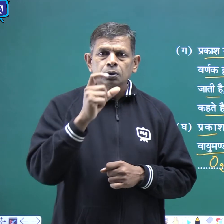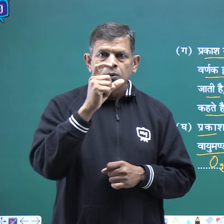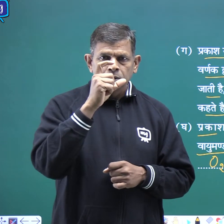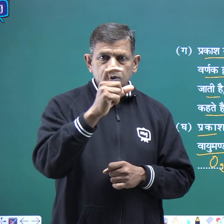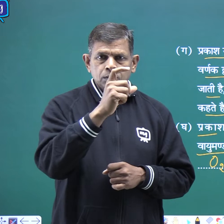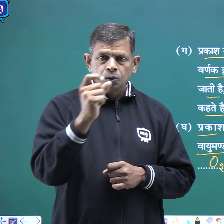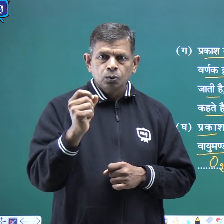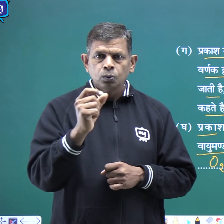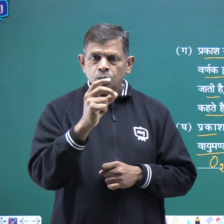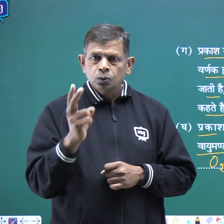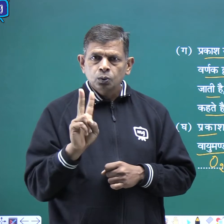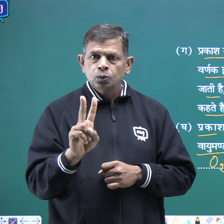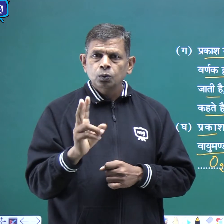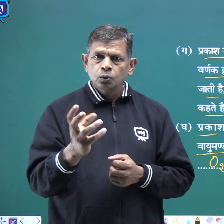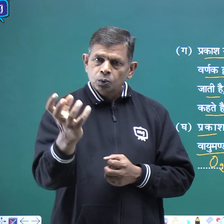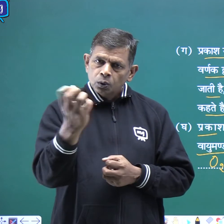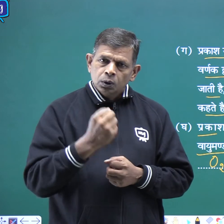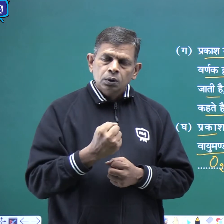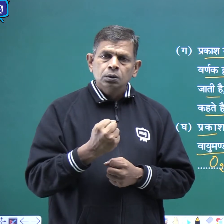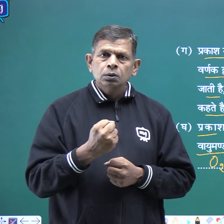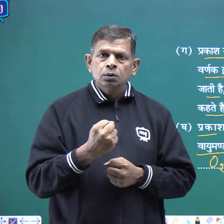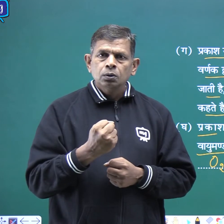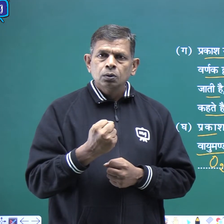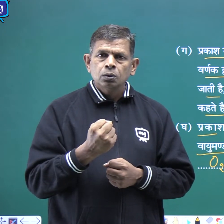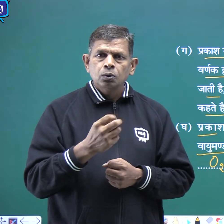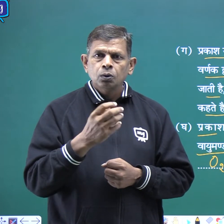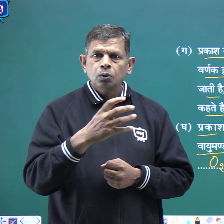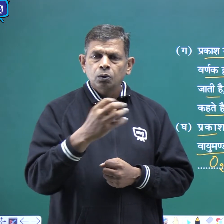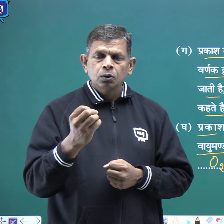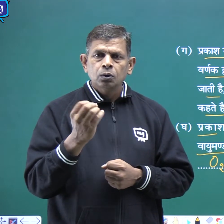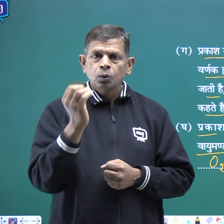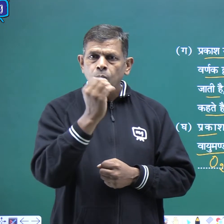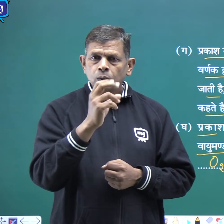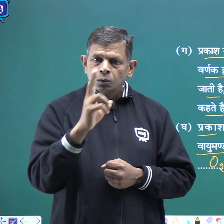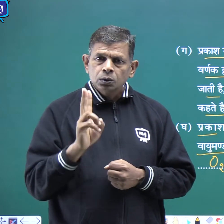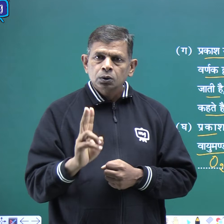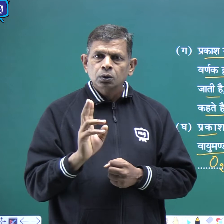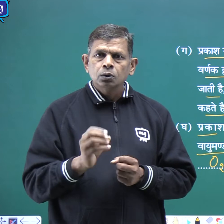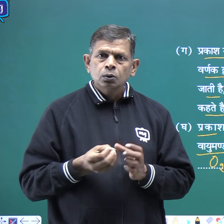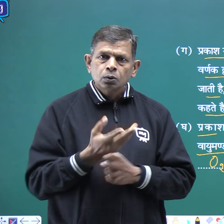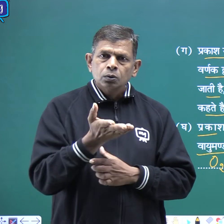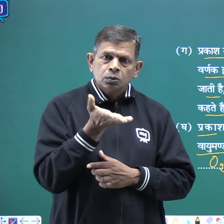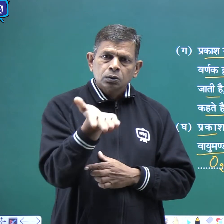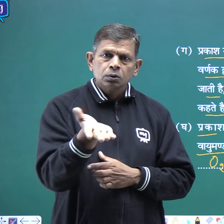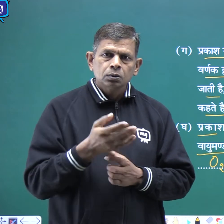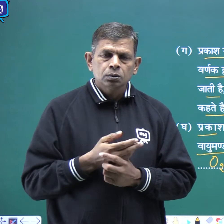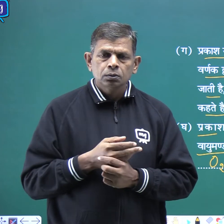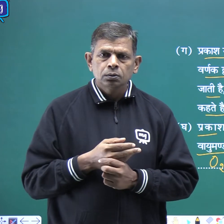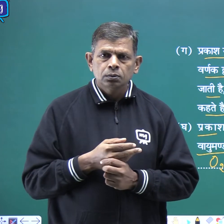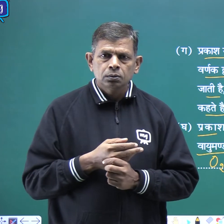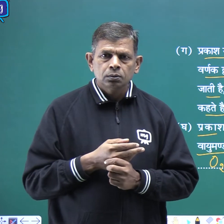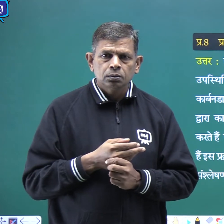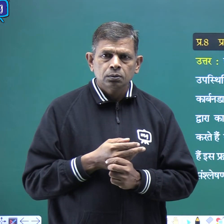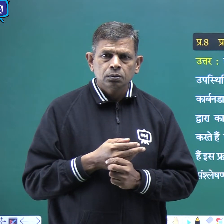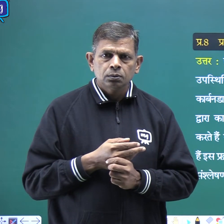डाइऑक्साइड ली जाती है और ऑक्सीजन मुक्त होती है।